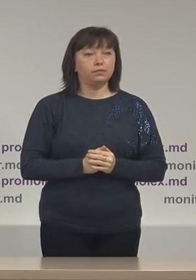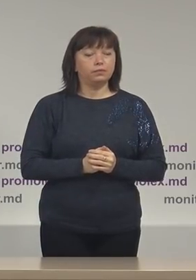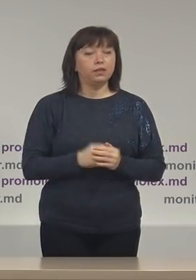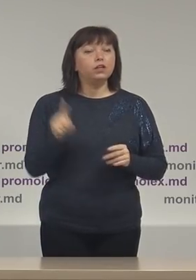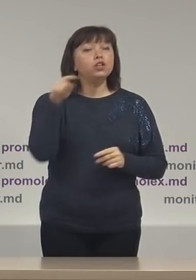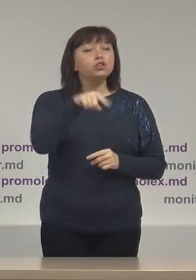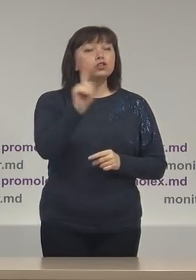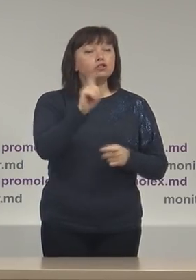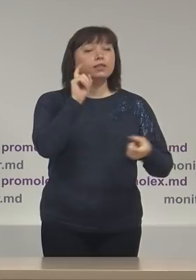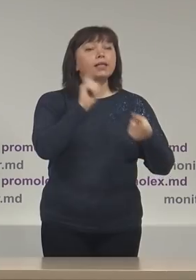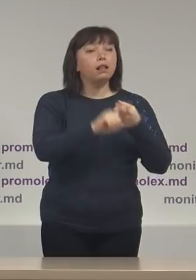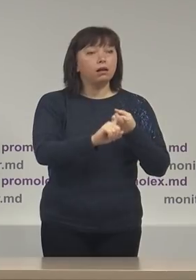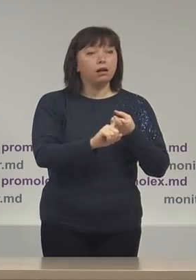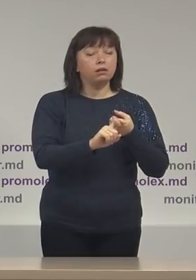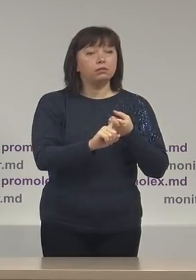Legat de